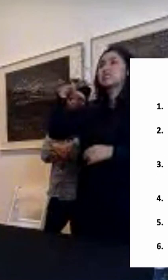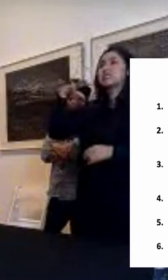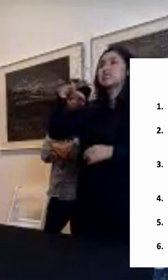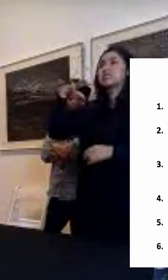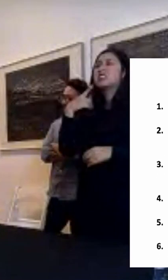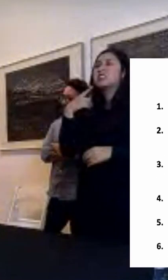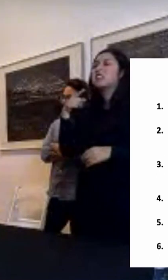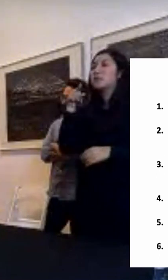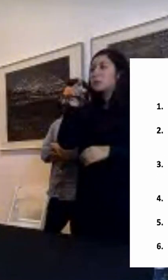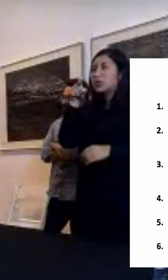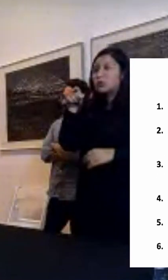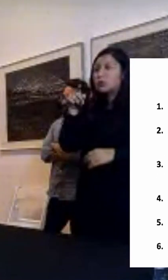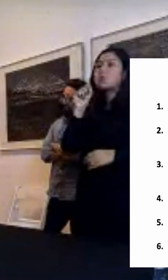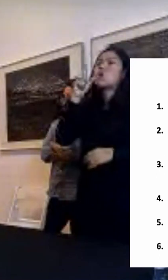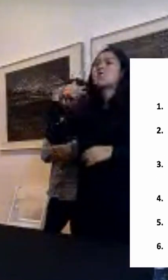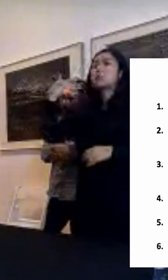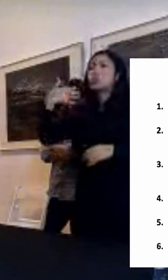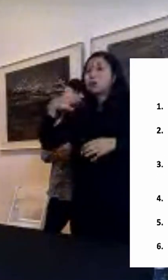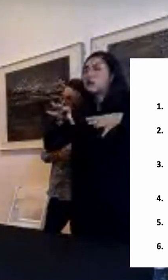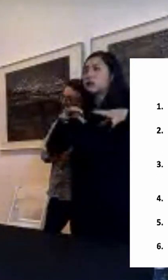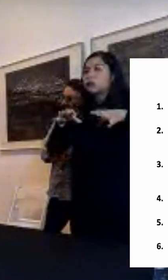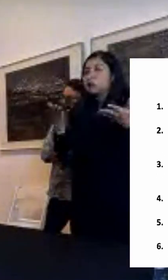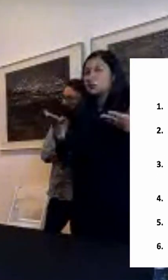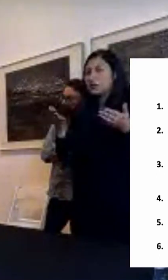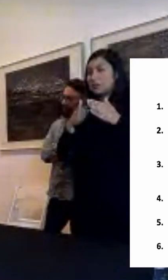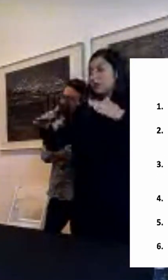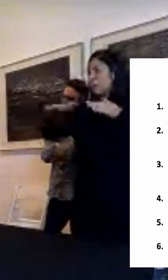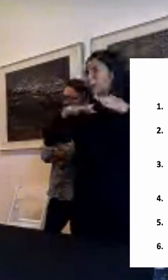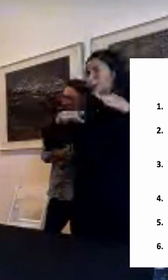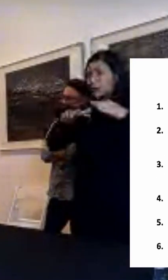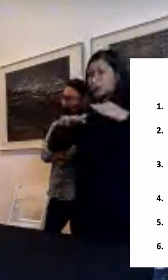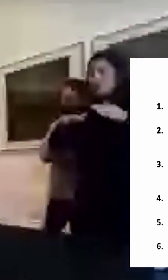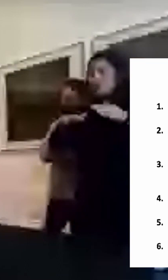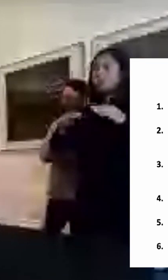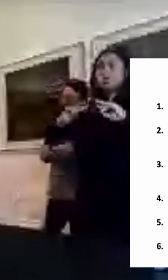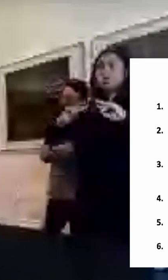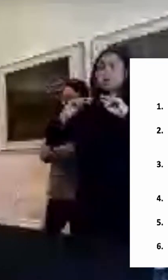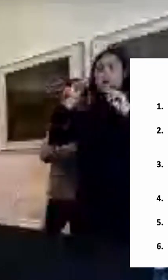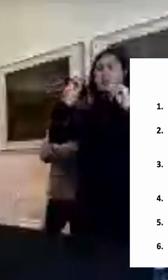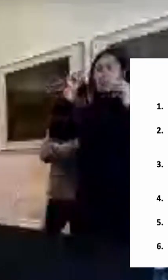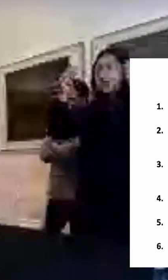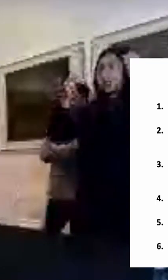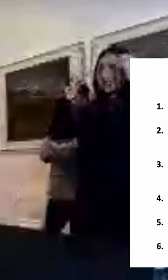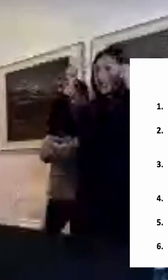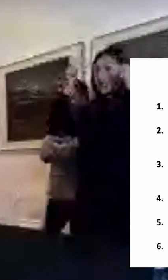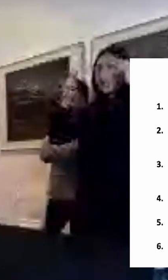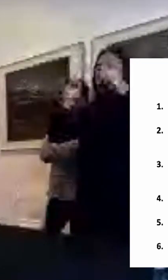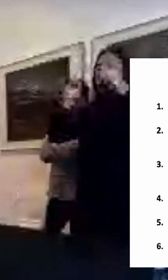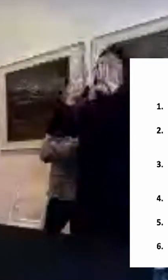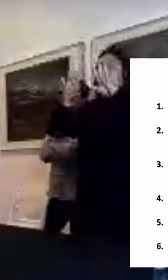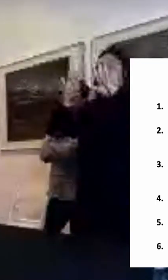para el otro y para la otra en el barrio y así armar, digamos, como este nuevo mapa con lugares